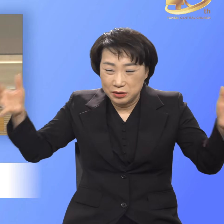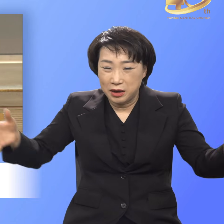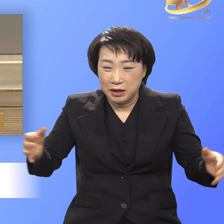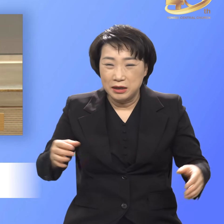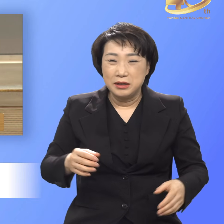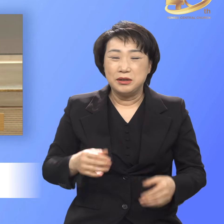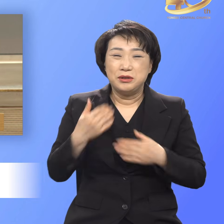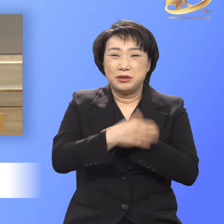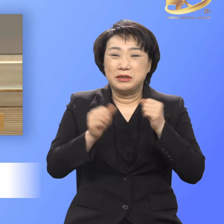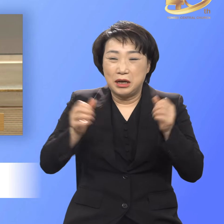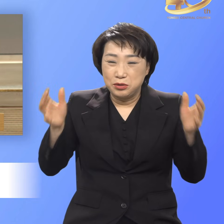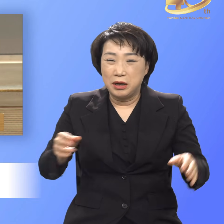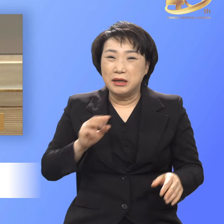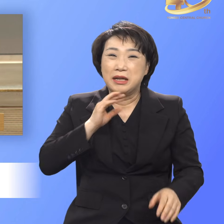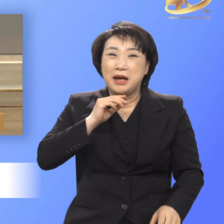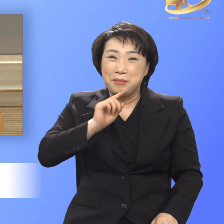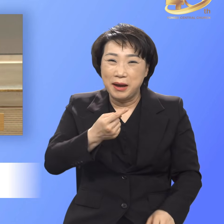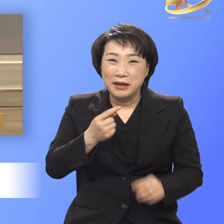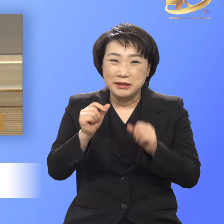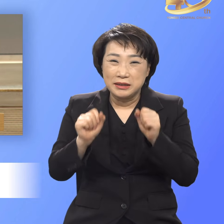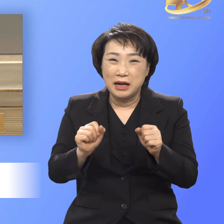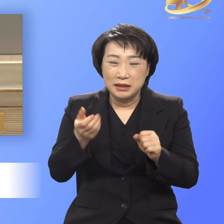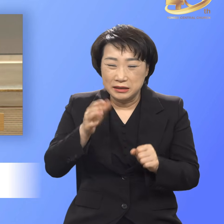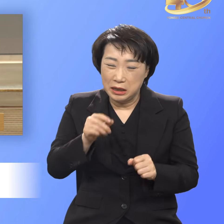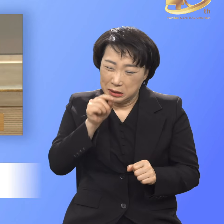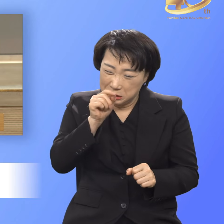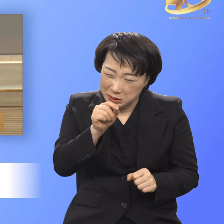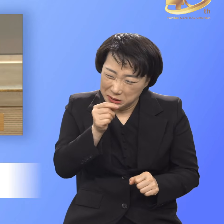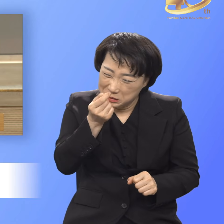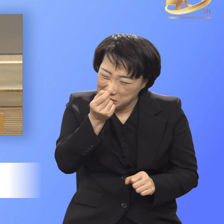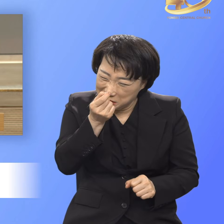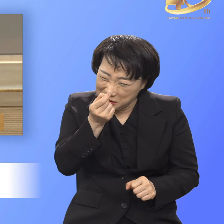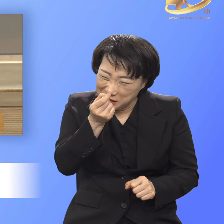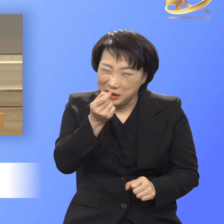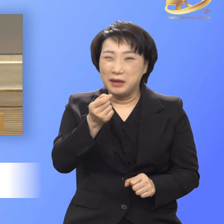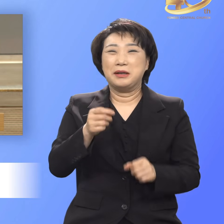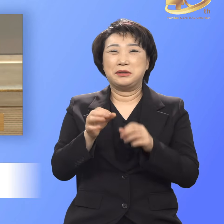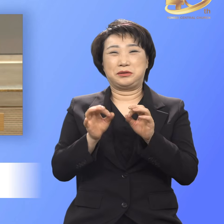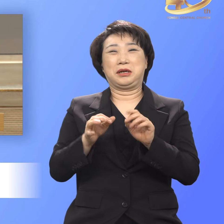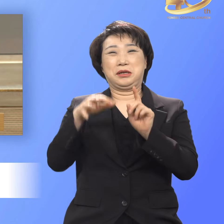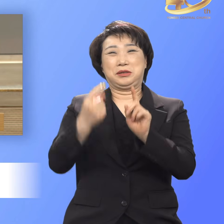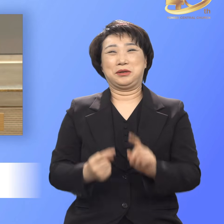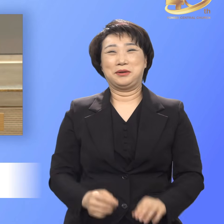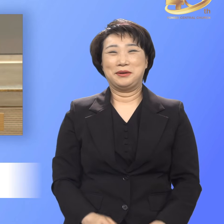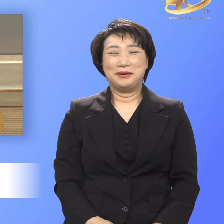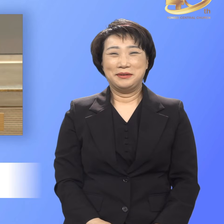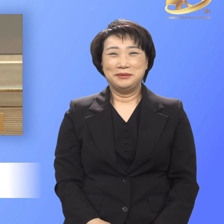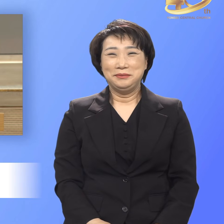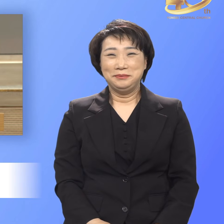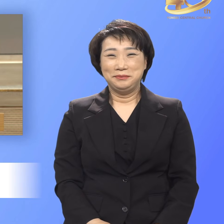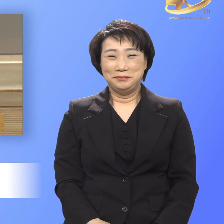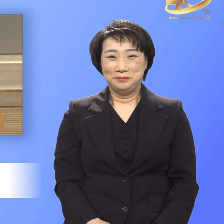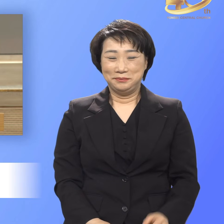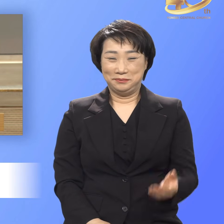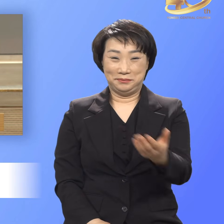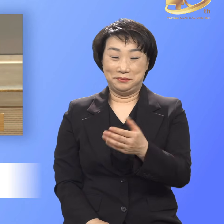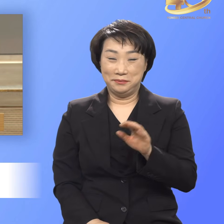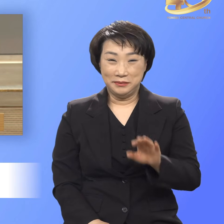제로요. 100년 산다고 해봤자 보이도 않아요. 제로예요, 제로. 영혼이라는 시간 앞에.